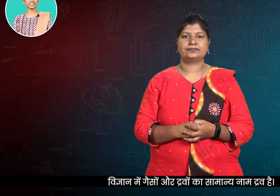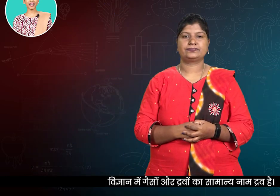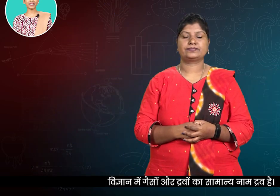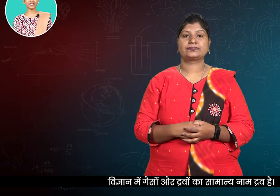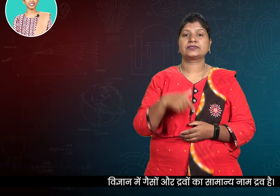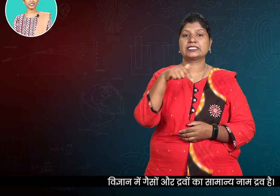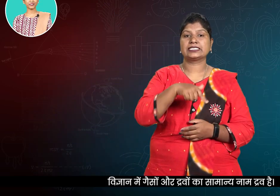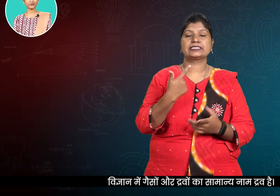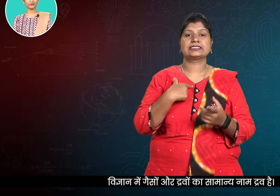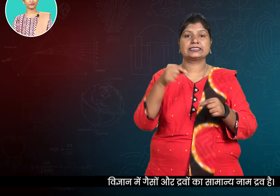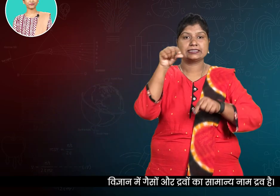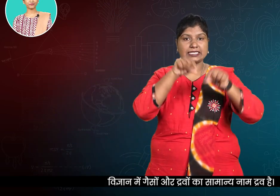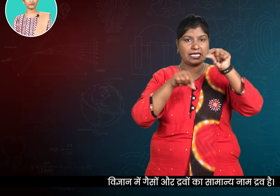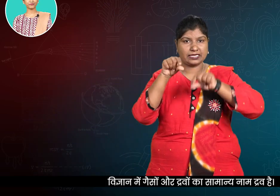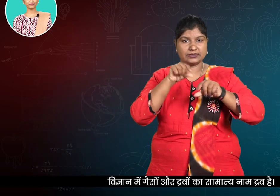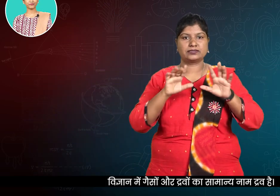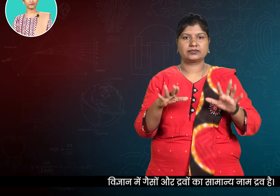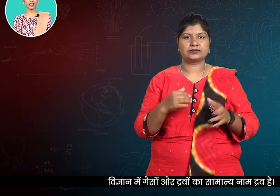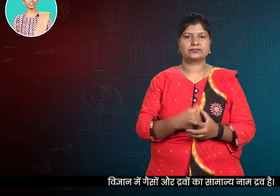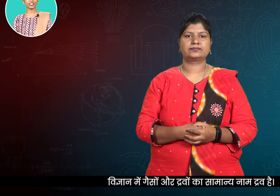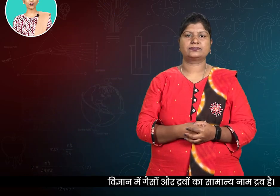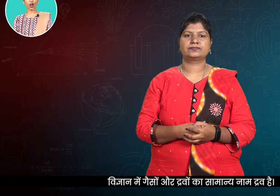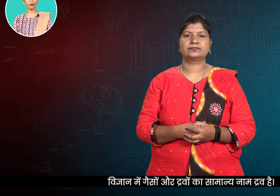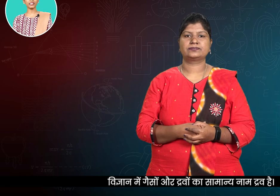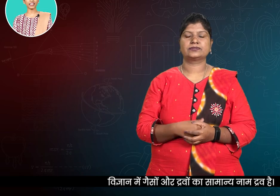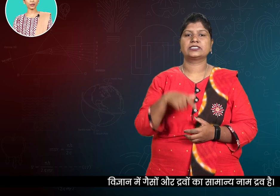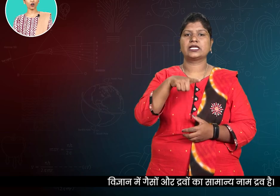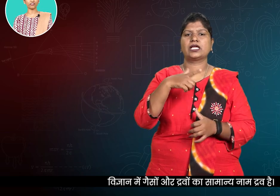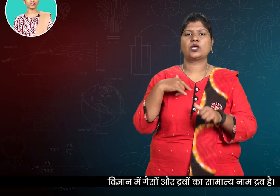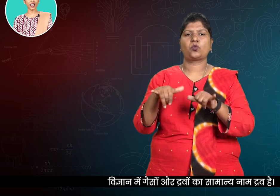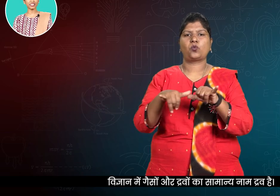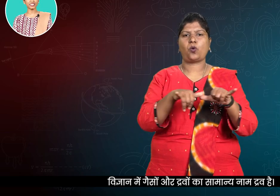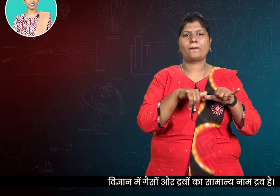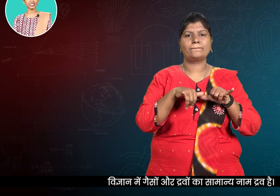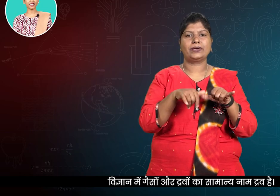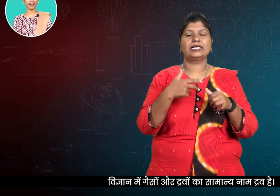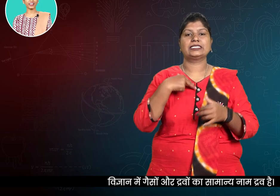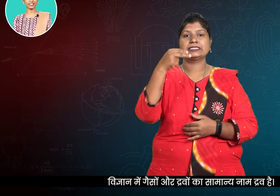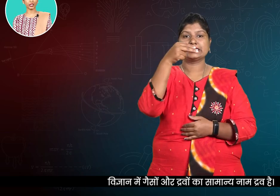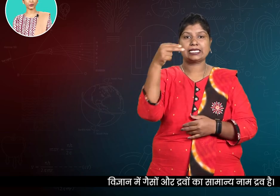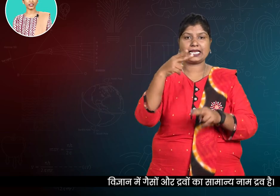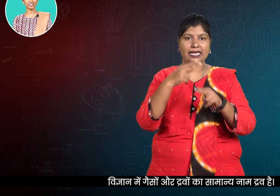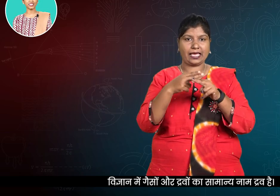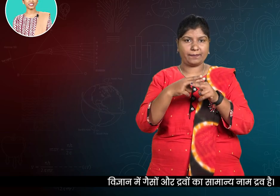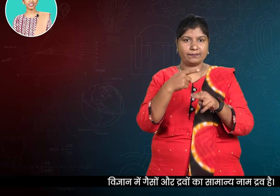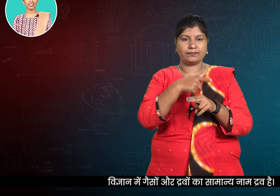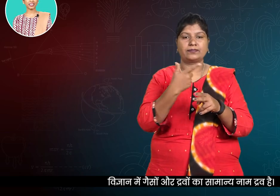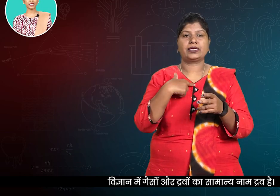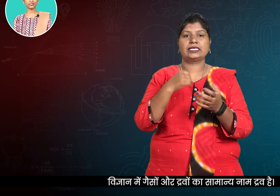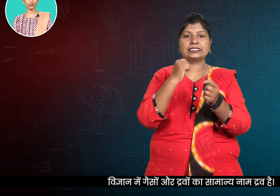विज्ञान में गैसों और द्रवों का सामान्य नाम द्रव है